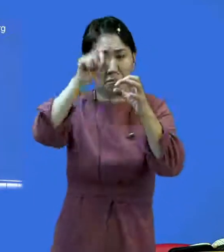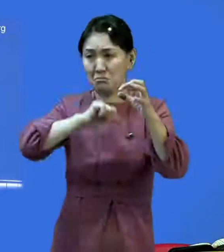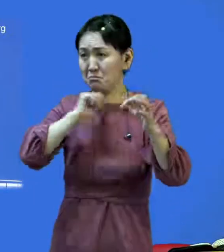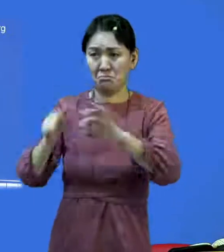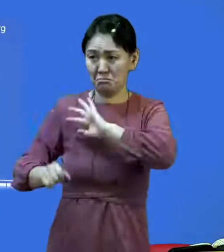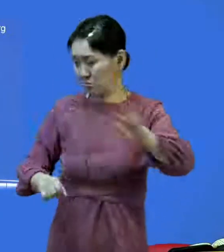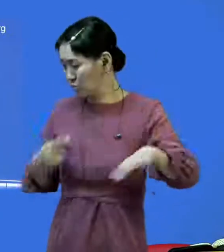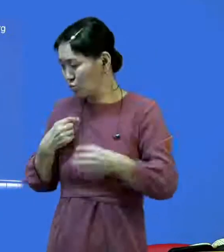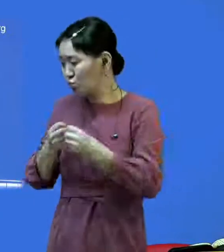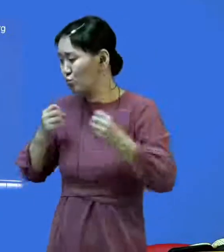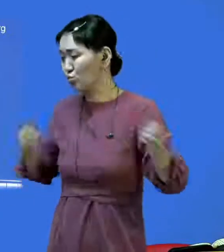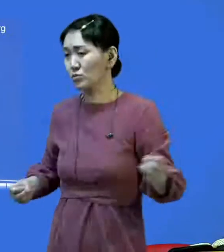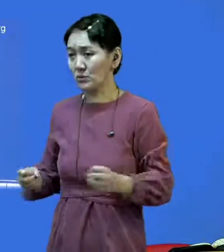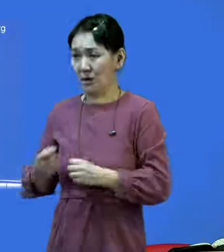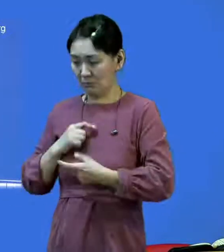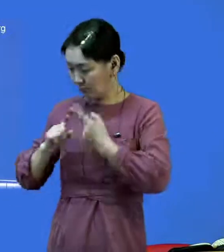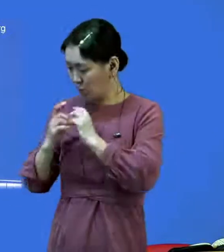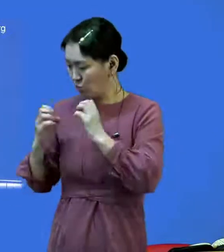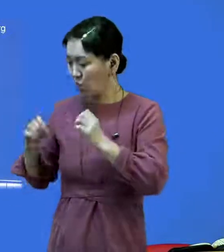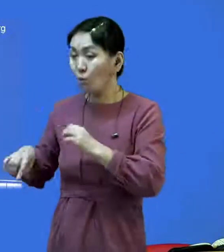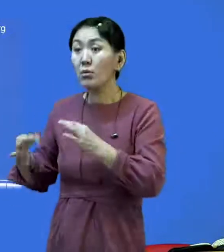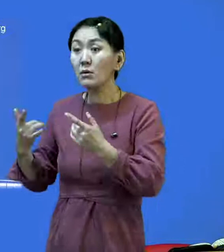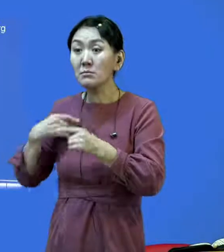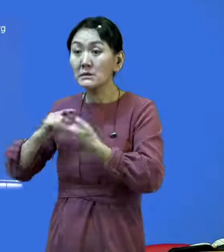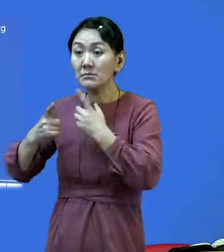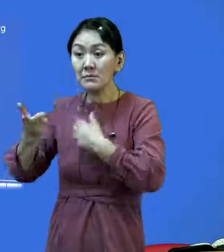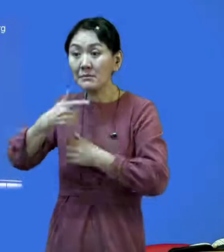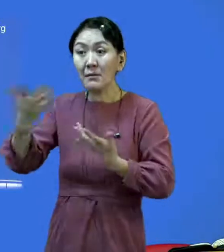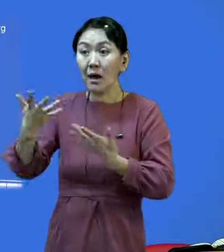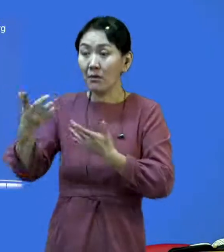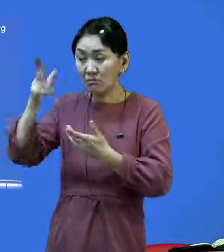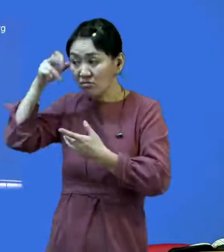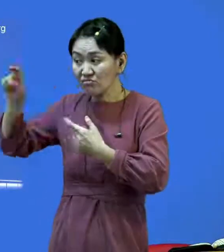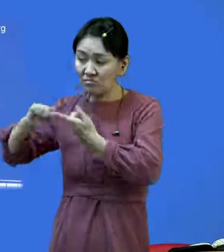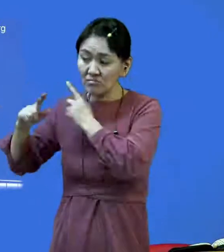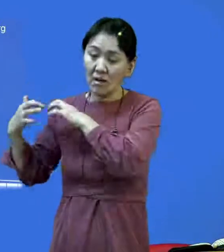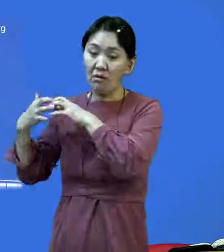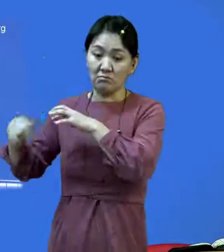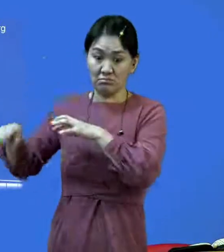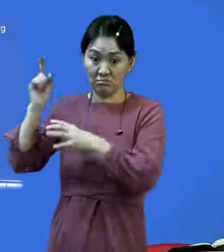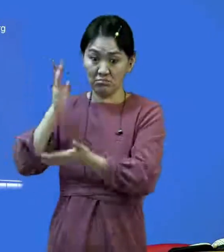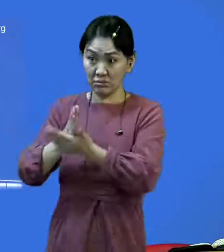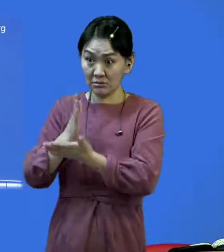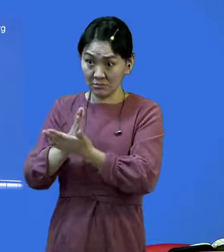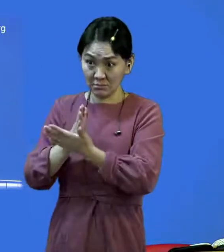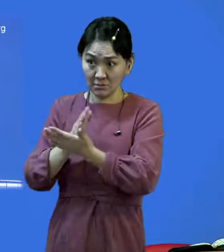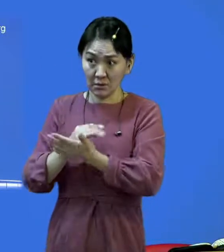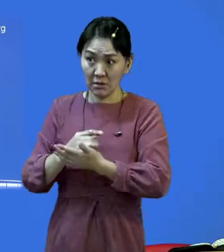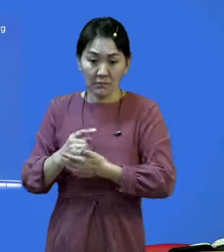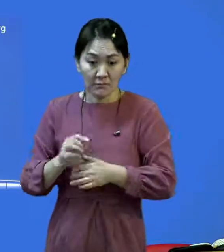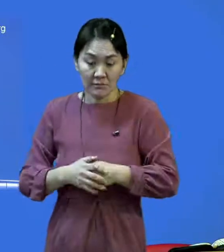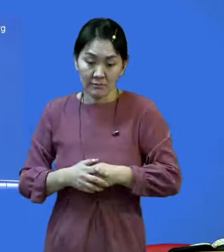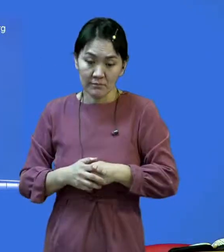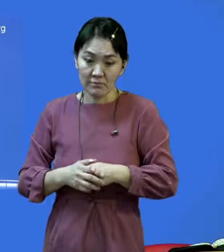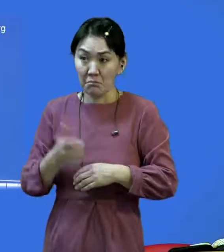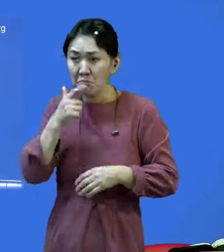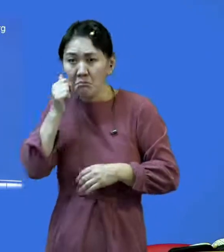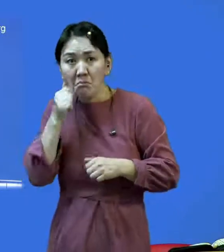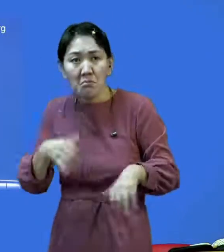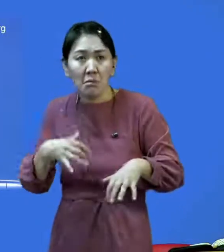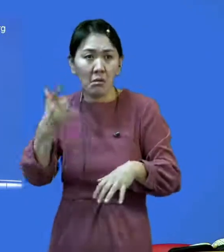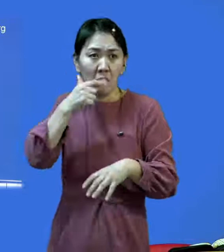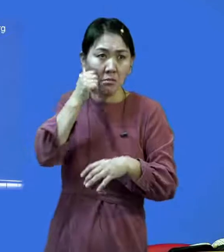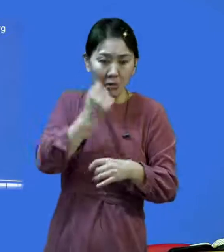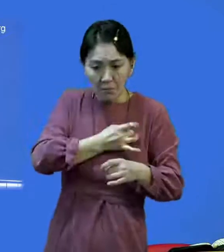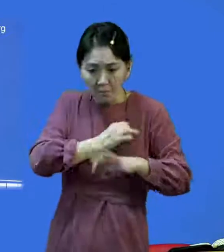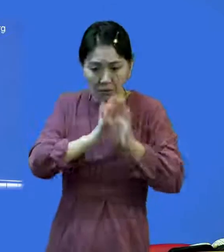Христ итгэж хүн бид бүхэн бузар сүнсний эсрэг дайтаж байна. Тийм ээ. Би ятгарлах хэрэггүй, айх хэрэггүй.